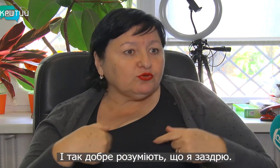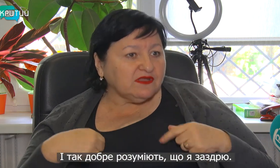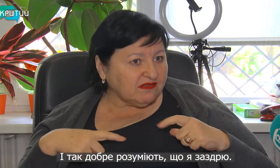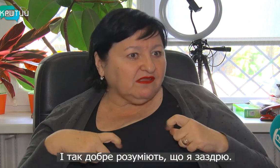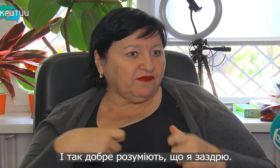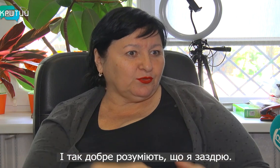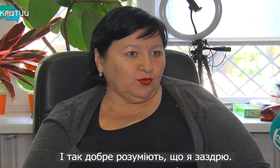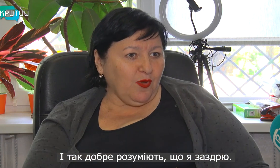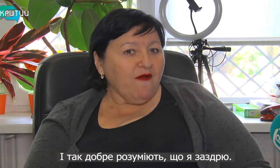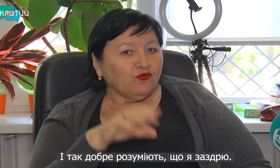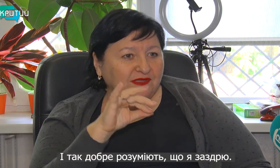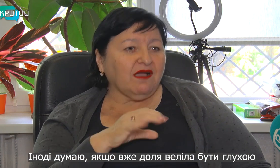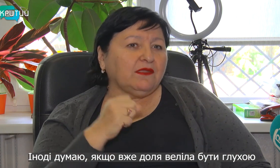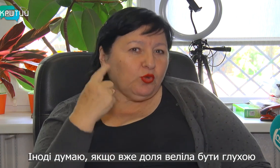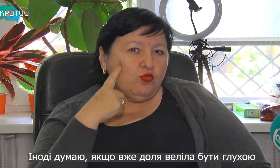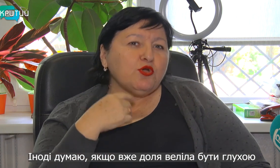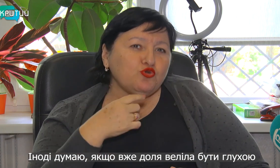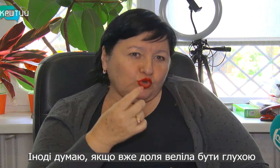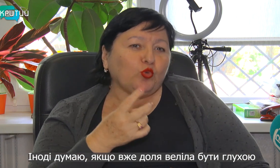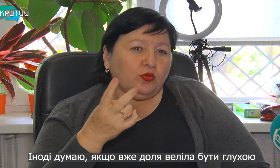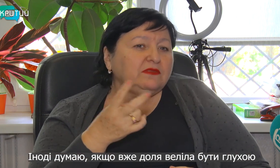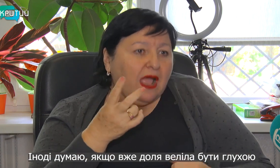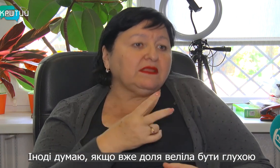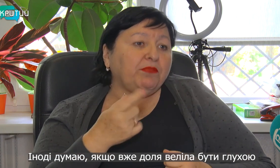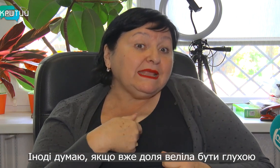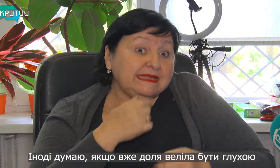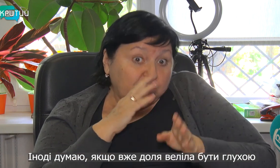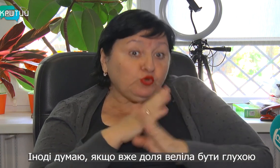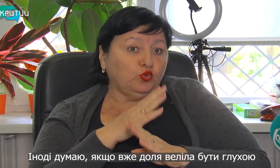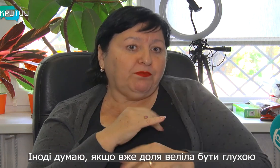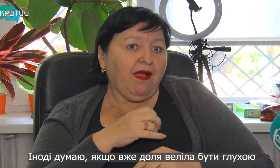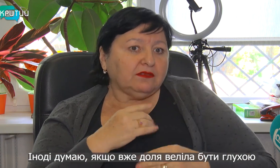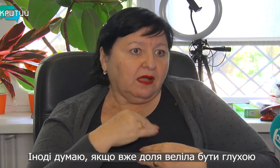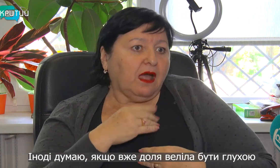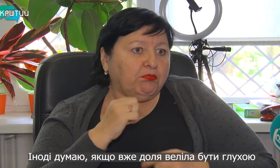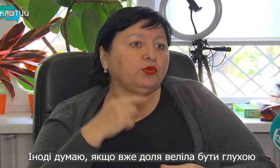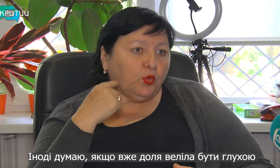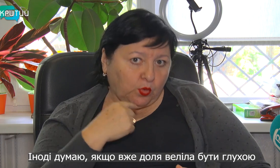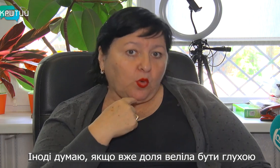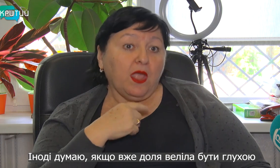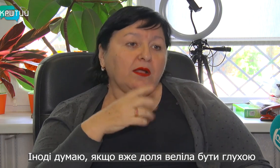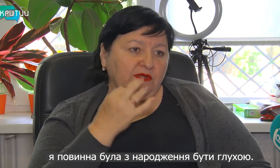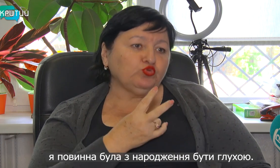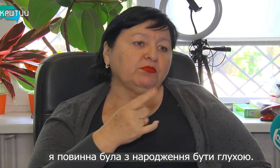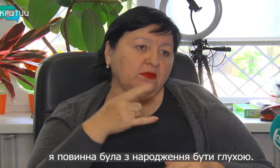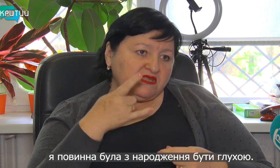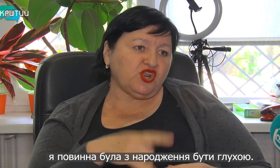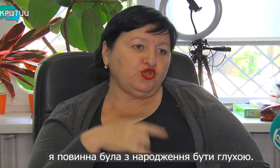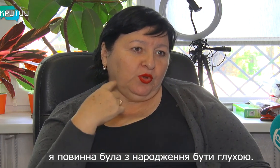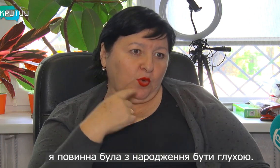я завидую. Вот иногда думаю, что надо было, если мне судьба дала быть глухой, мне нужно было быть с рождения